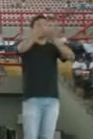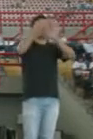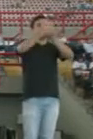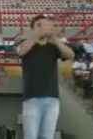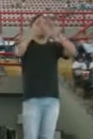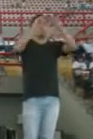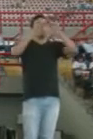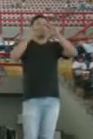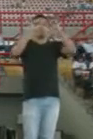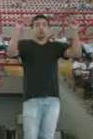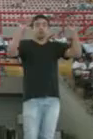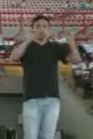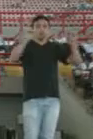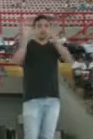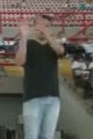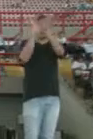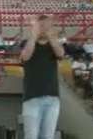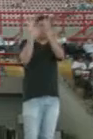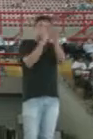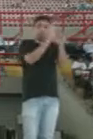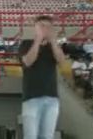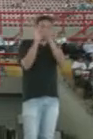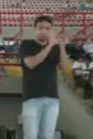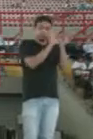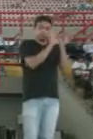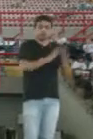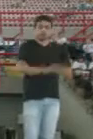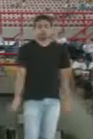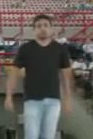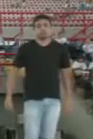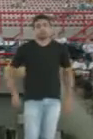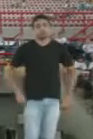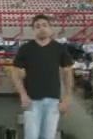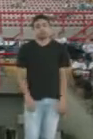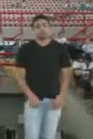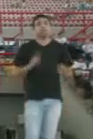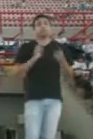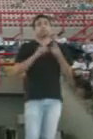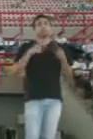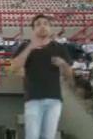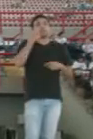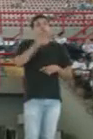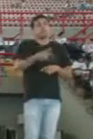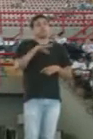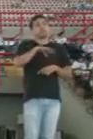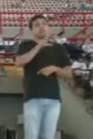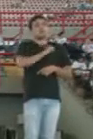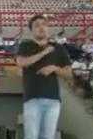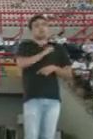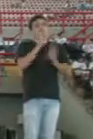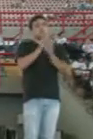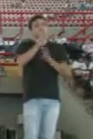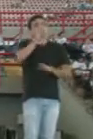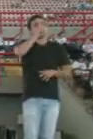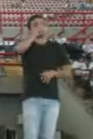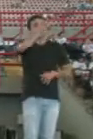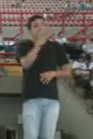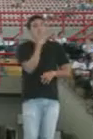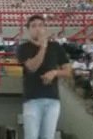a coesão da redação no vestibular. Seguindo, e já que falamos de amor, da força